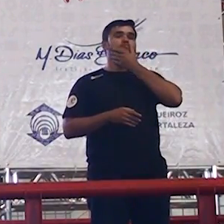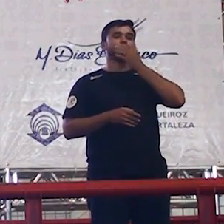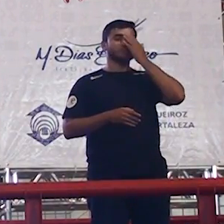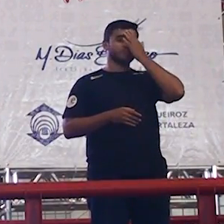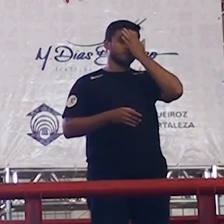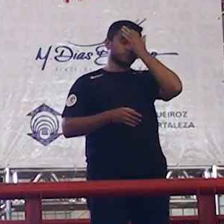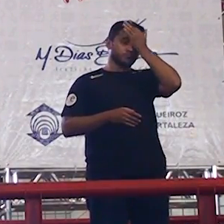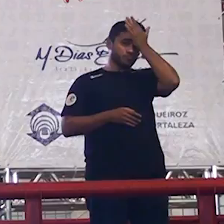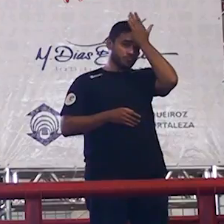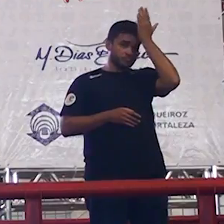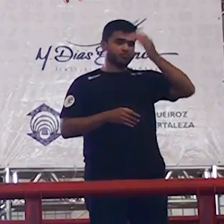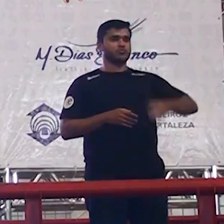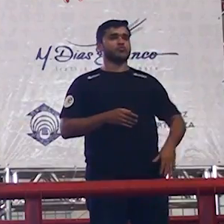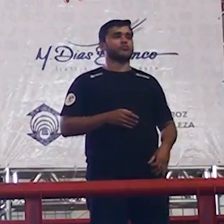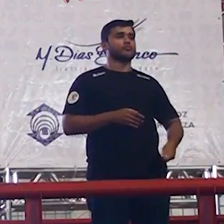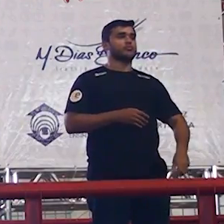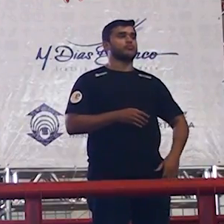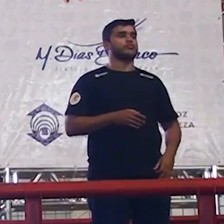isso, eu vou lendo.